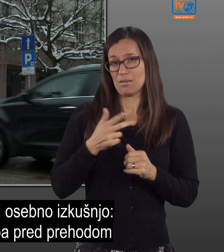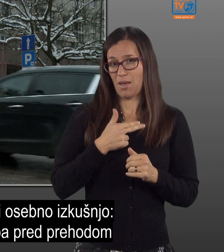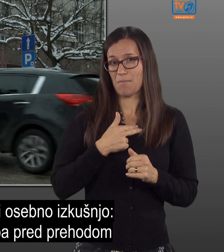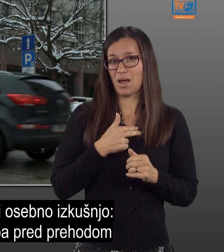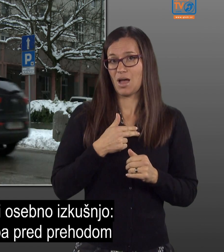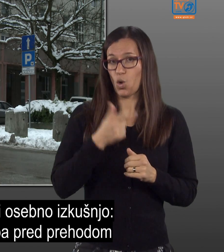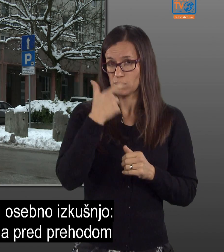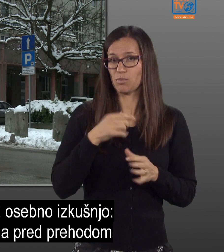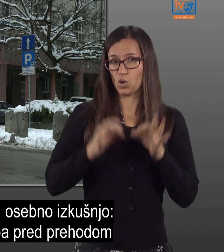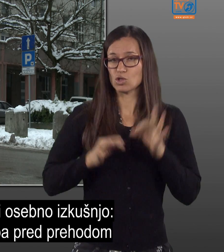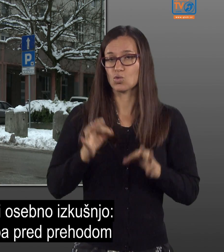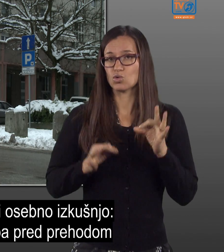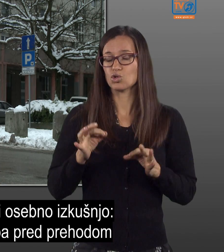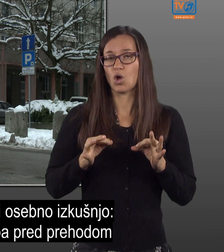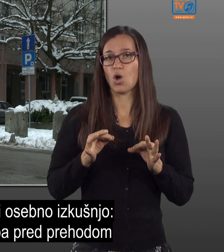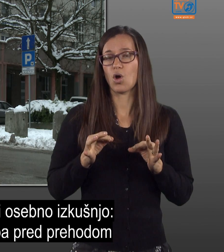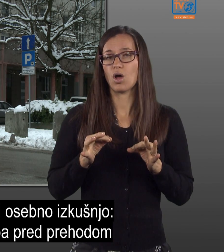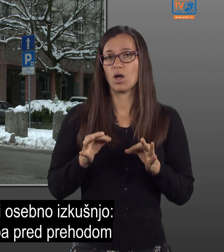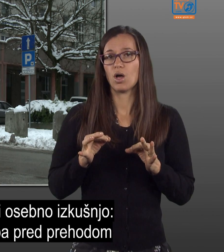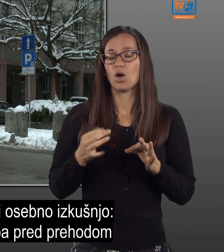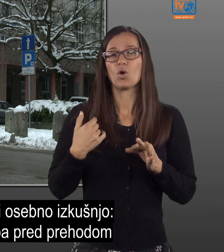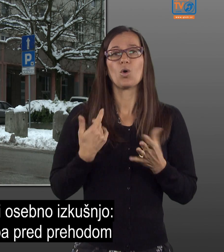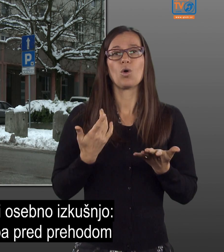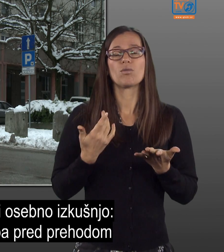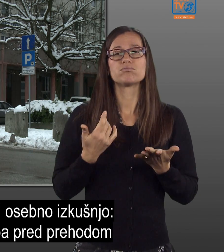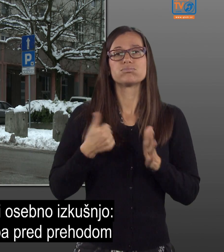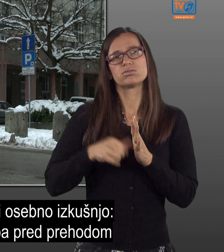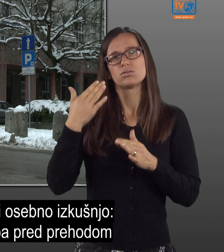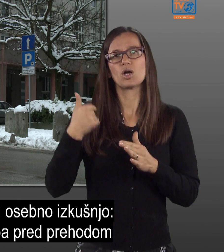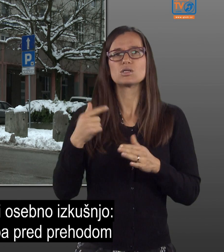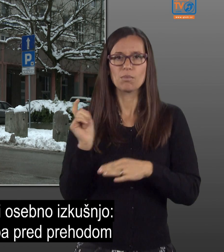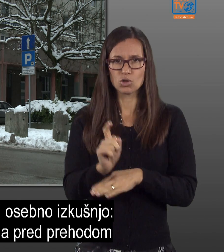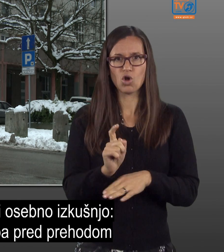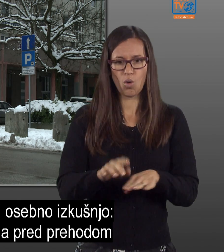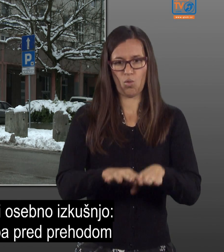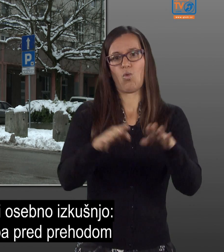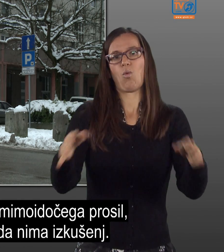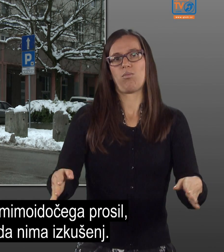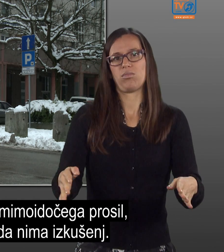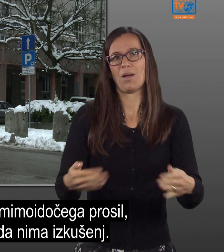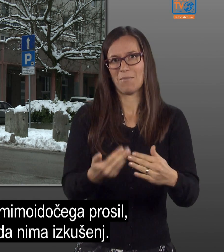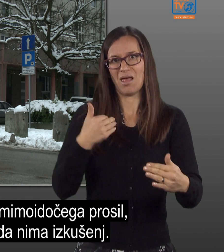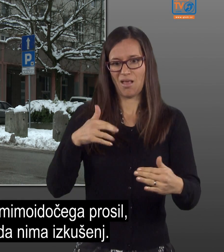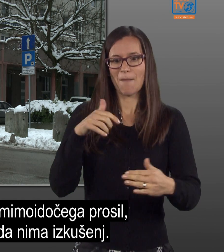izkušnjo osebno, ko sem prišel do kupa pred prehodom za